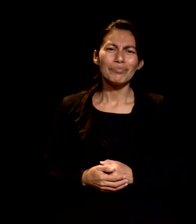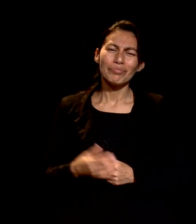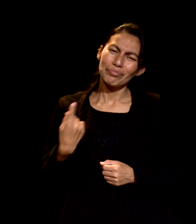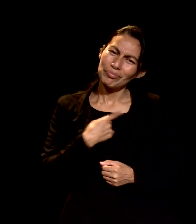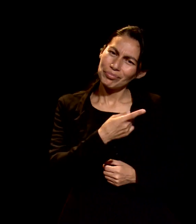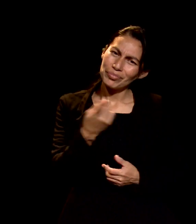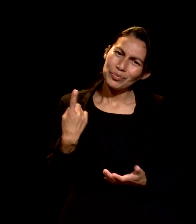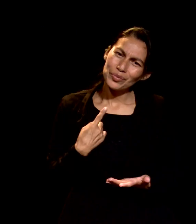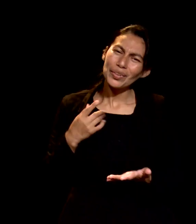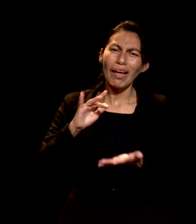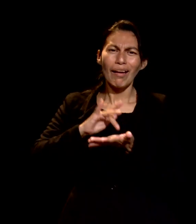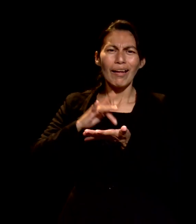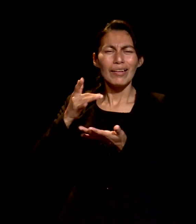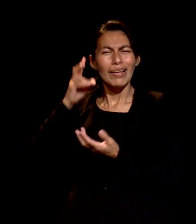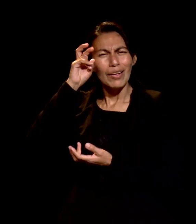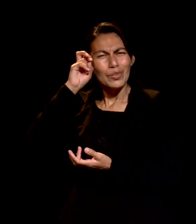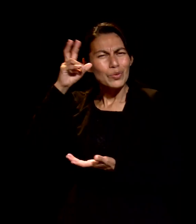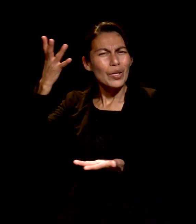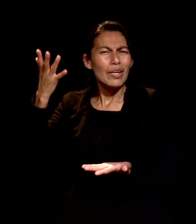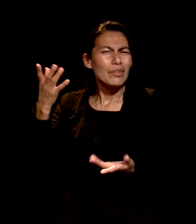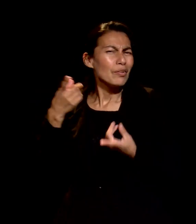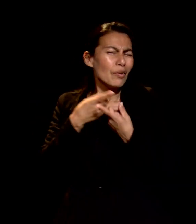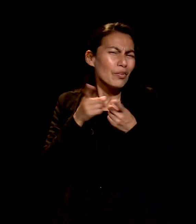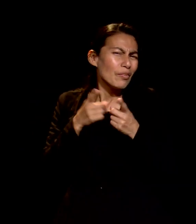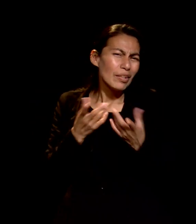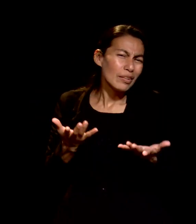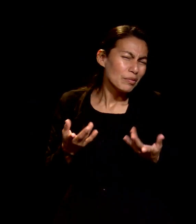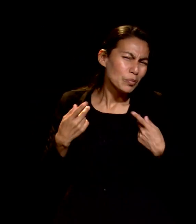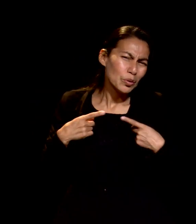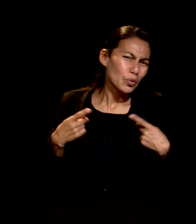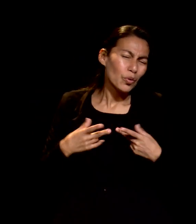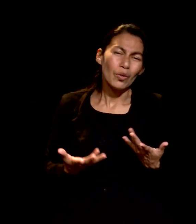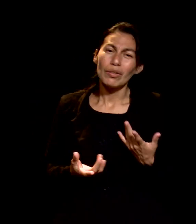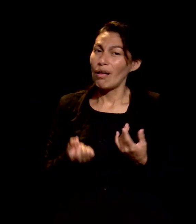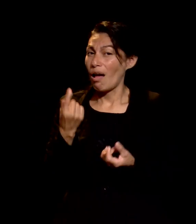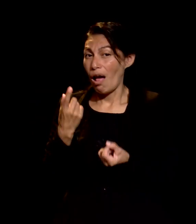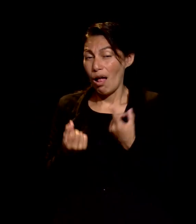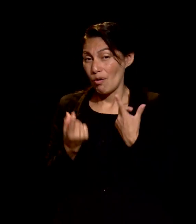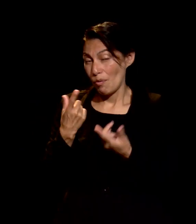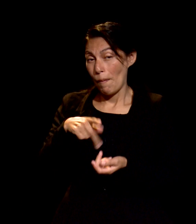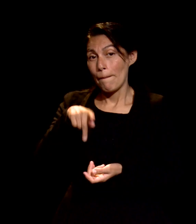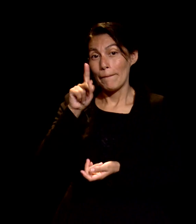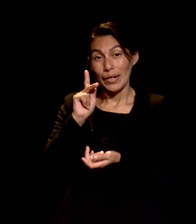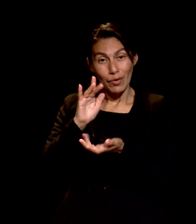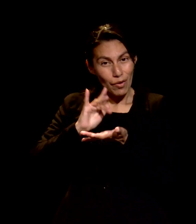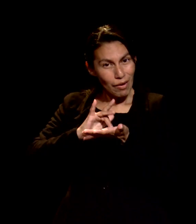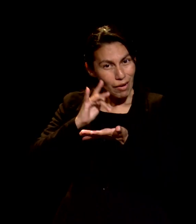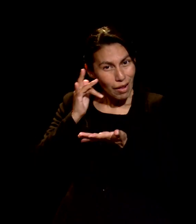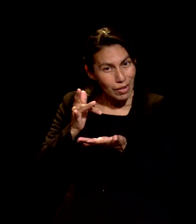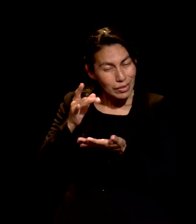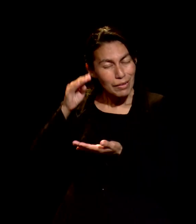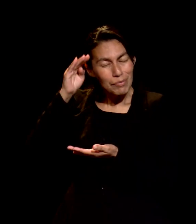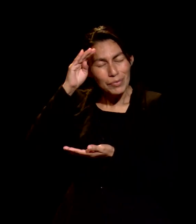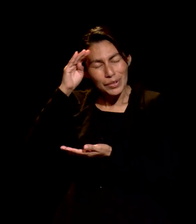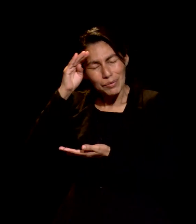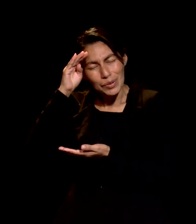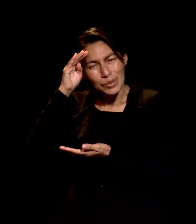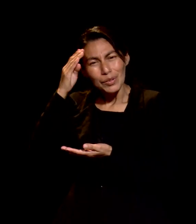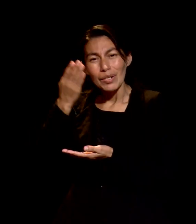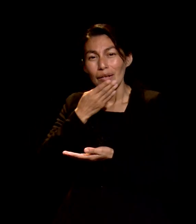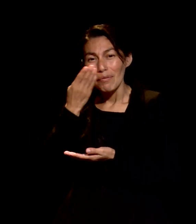a través del sueño o a través de otros pero especialmente a través de la meditación y reflexión